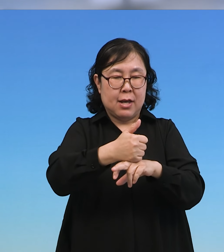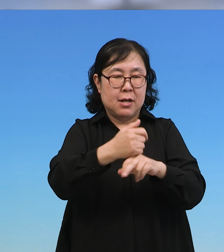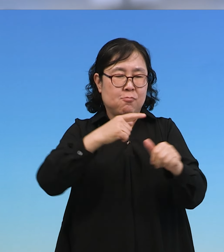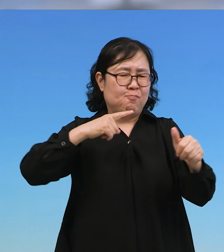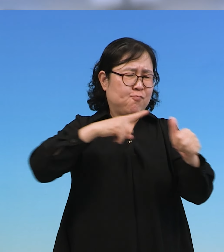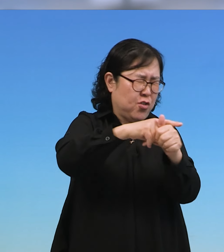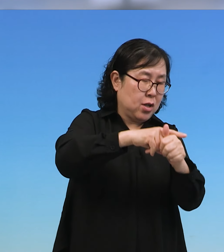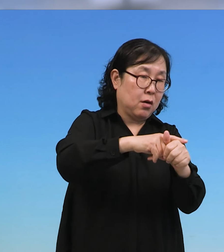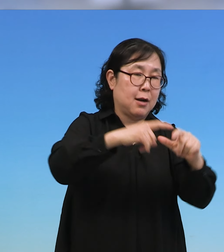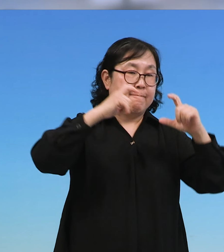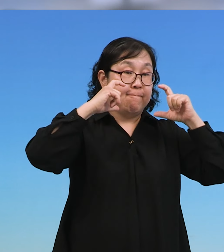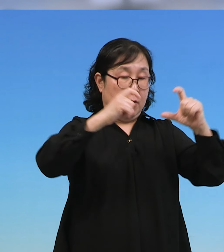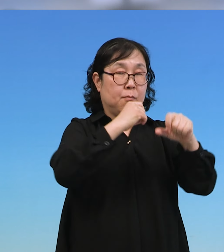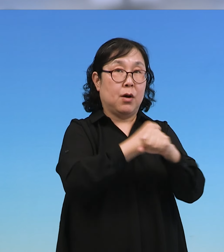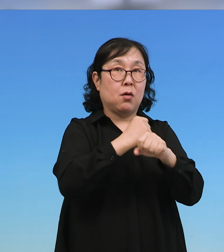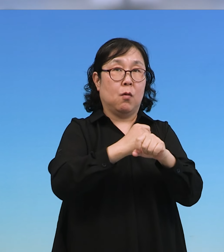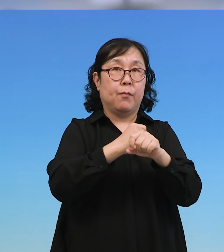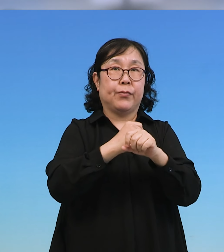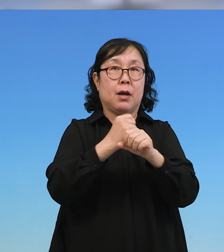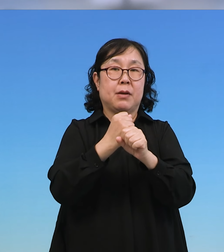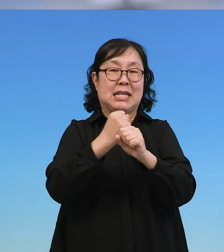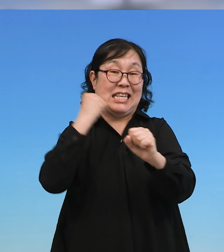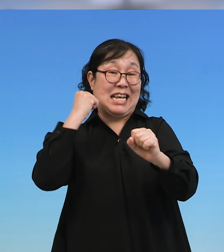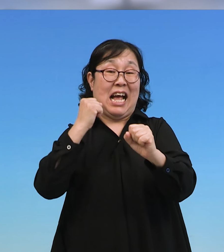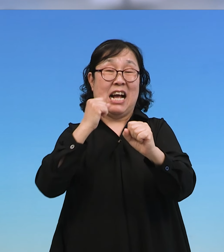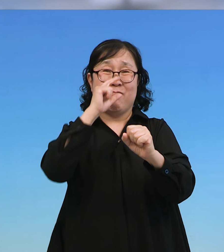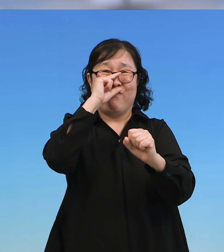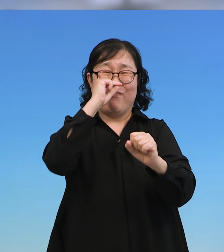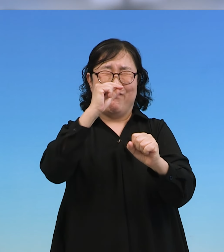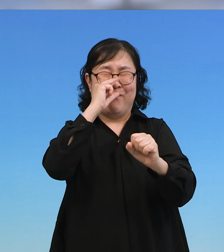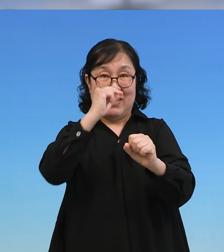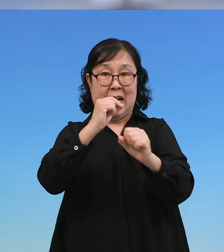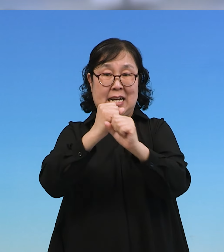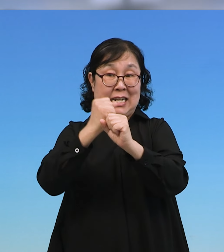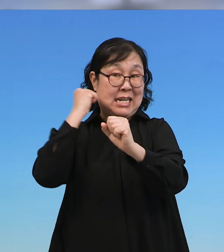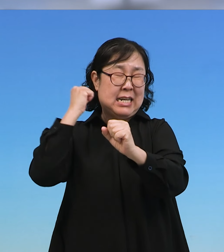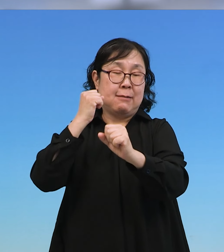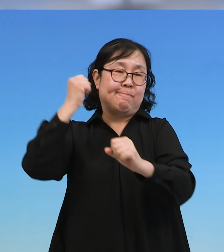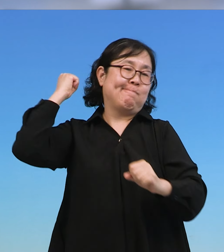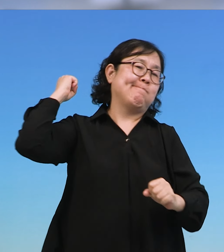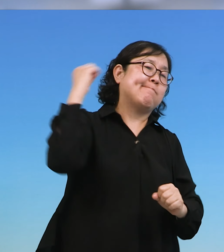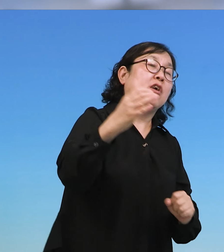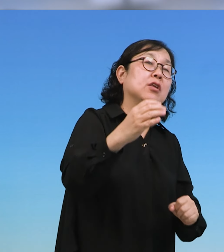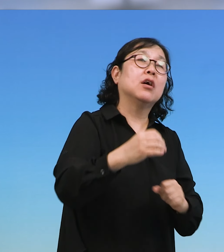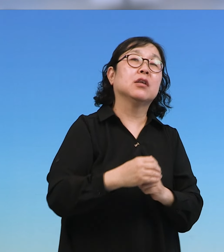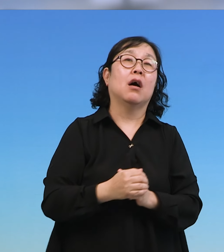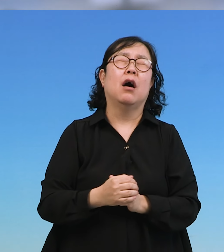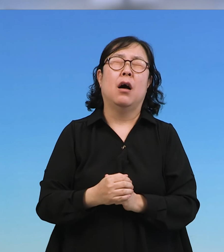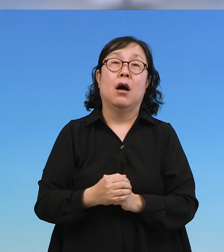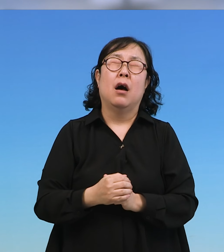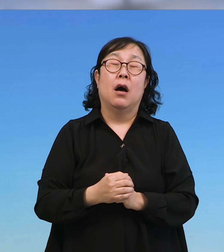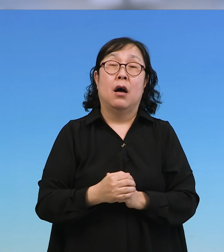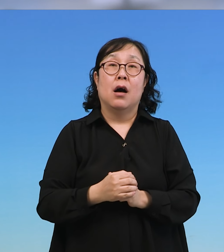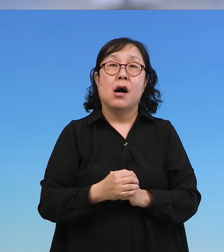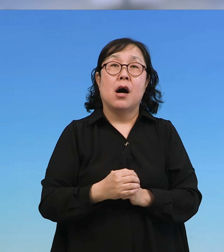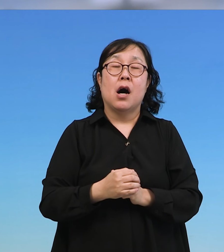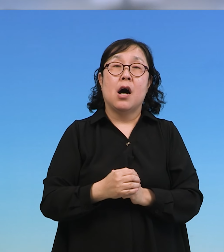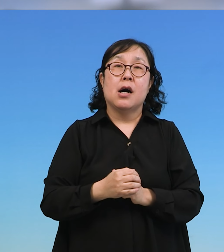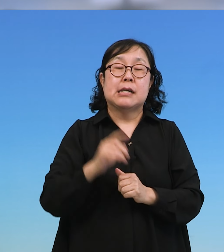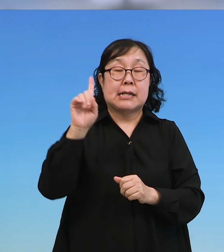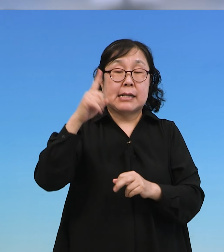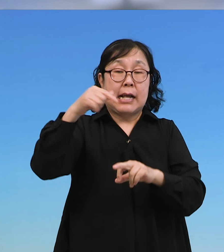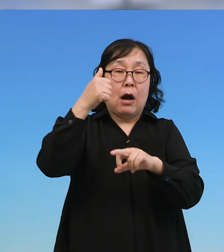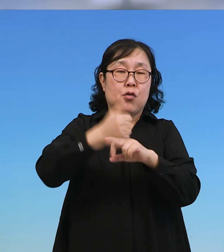실제로 창을 던져서 이 다윗을 죽이려고 했는데 겨우 목숨을 부지해가지고 지금